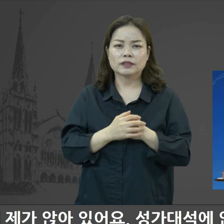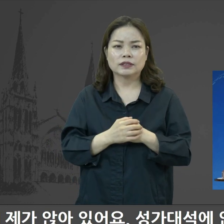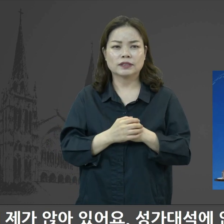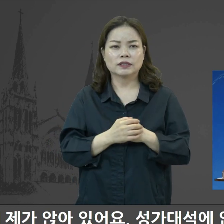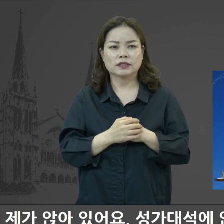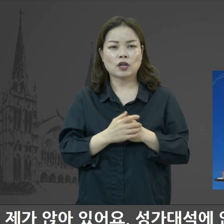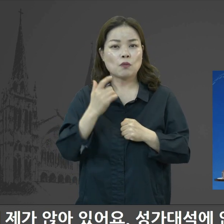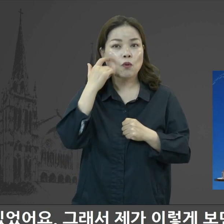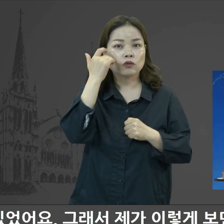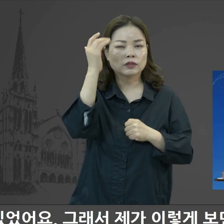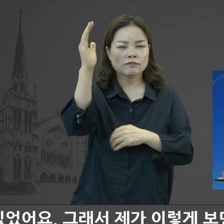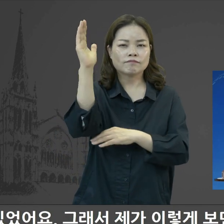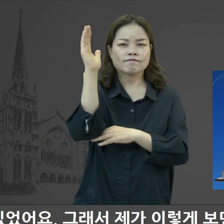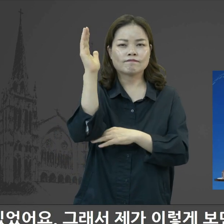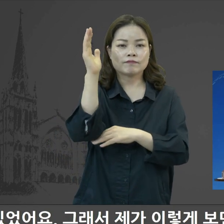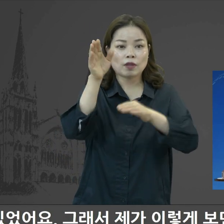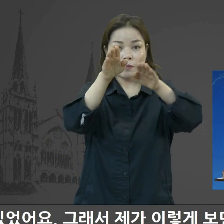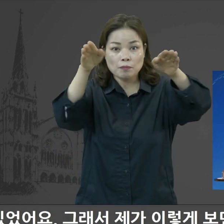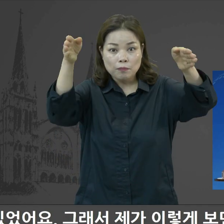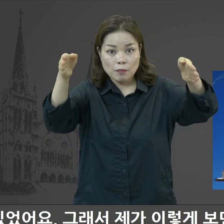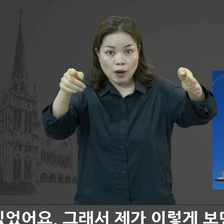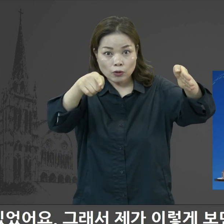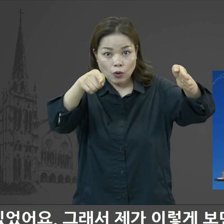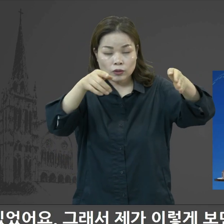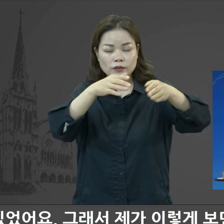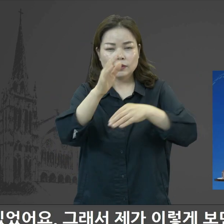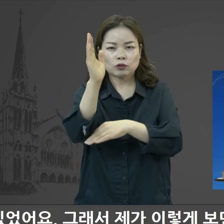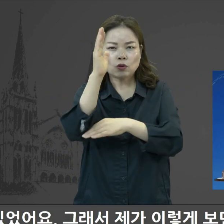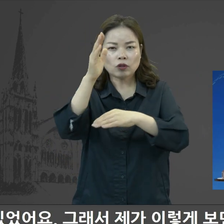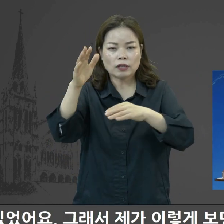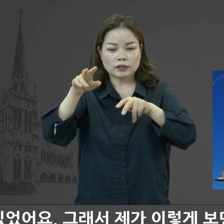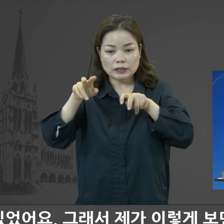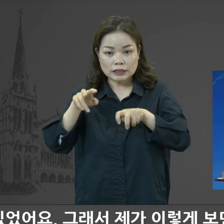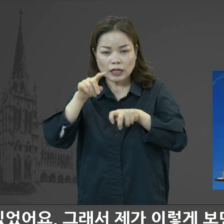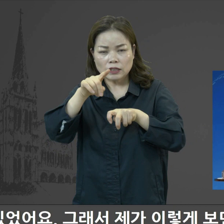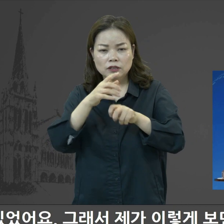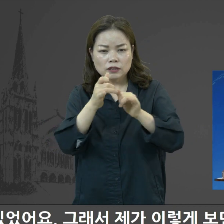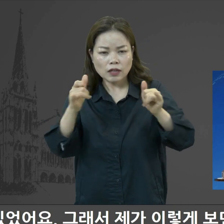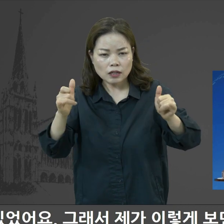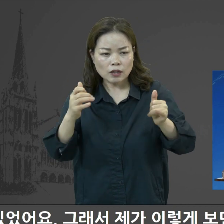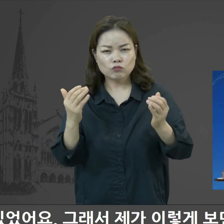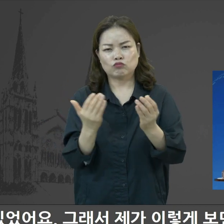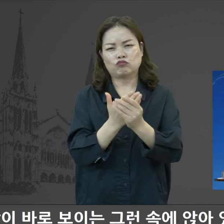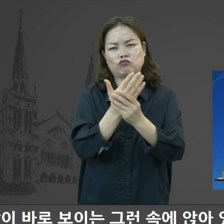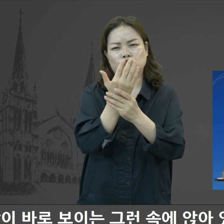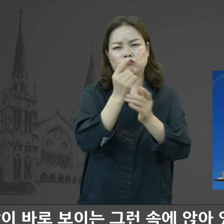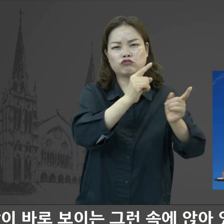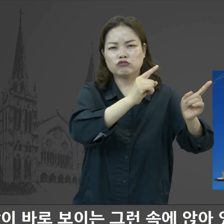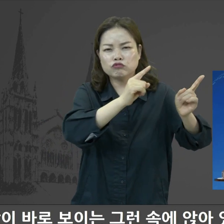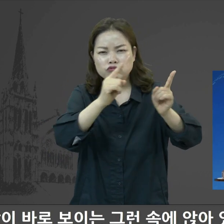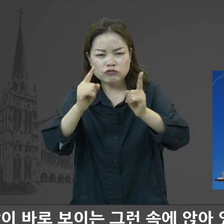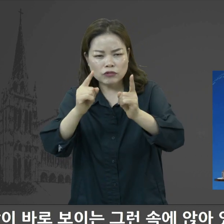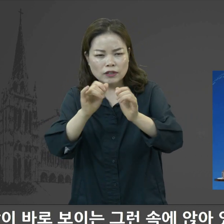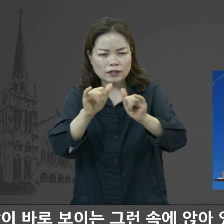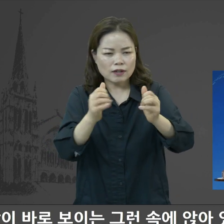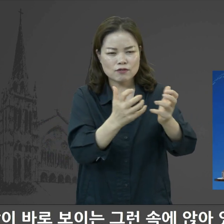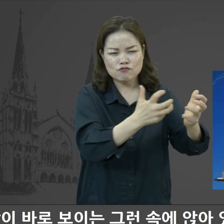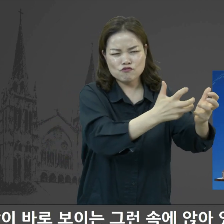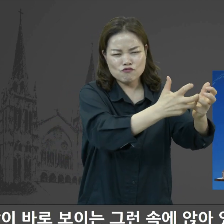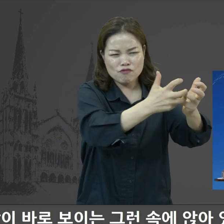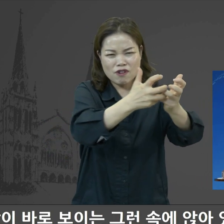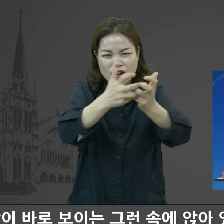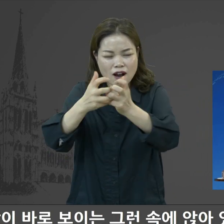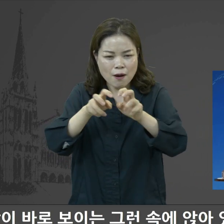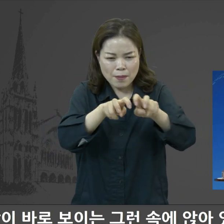그 목사님의 강대상이 바로 보이는 그런 속에 앉아 있는데 사람들이 부흥인가 봐요. 앞에까지 빽빽하게 앉아